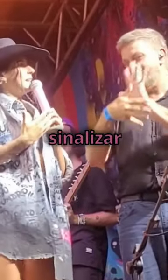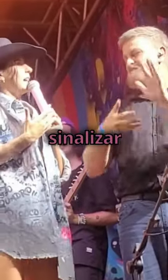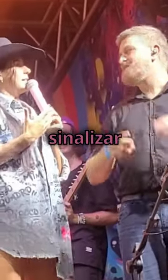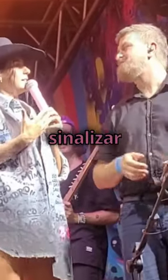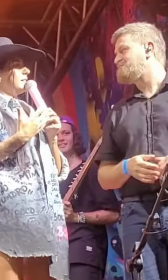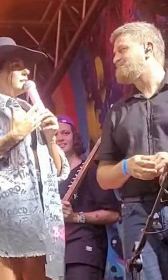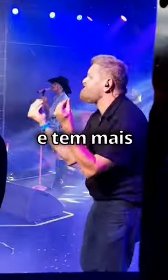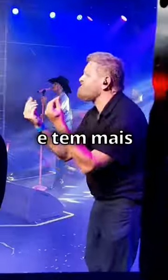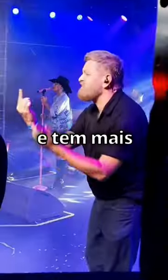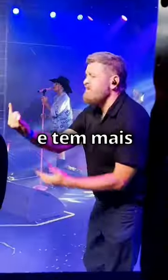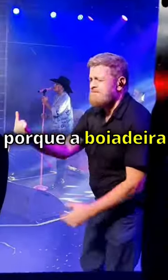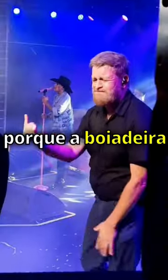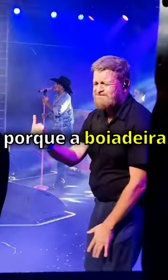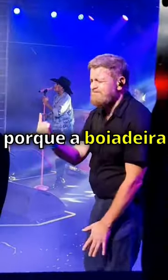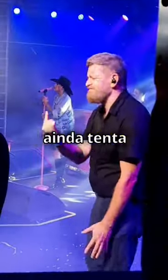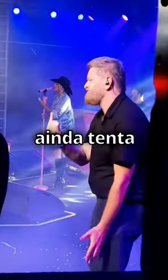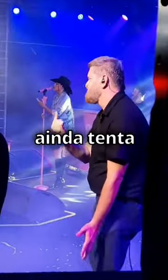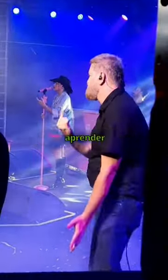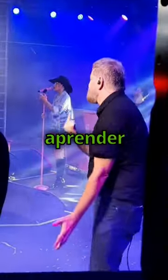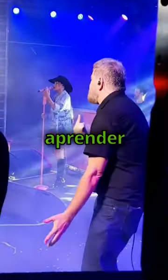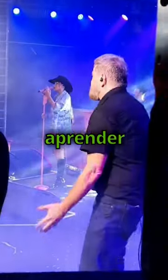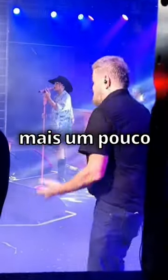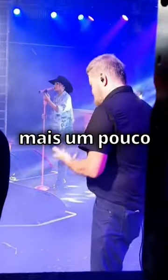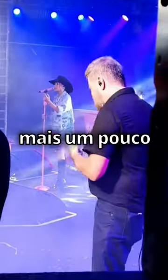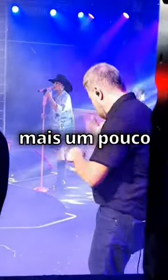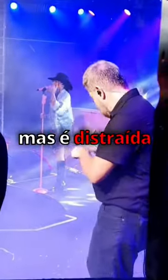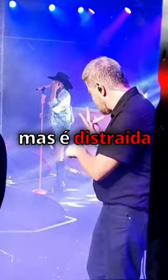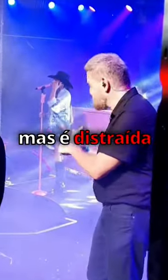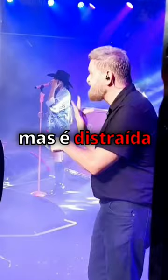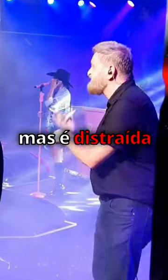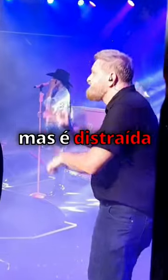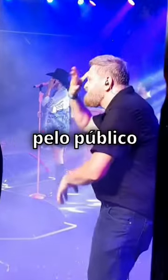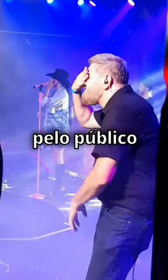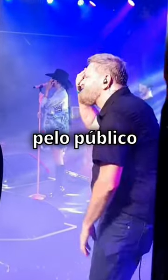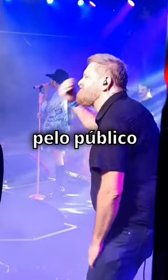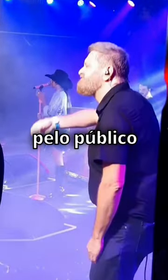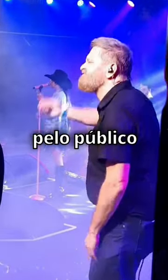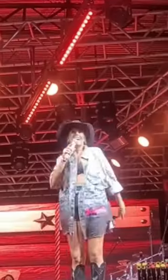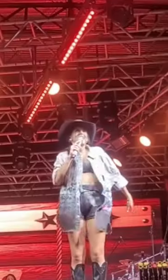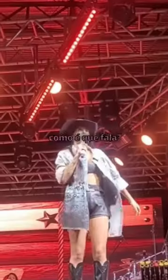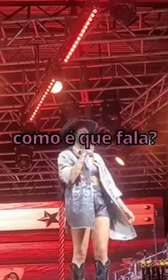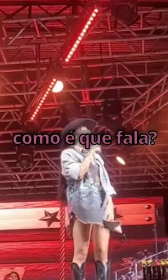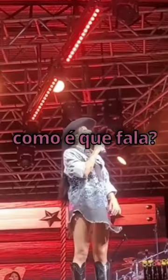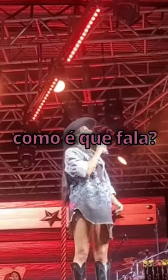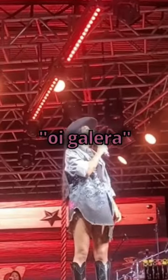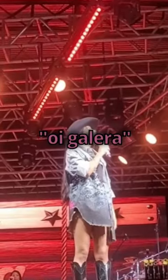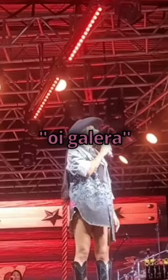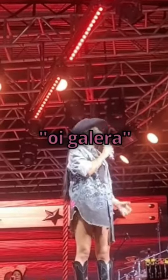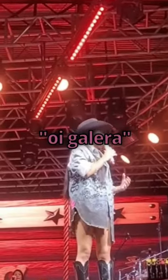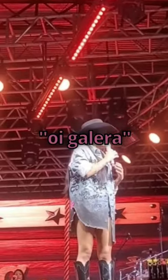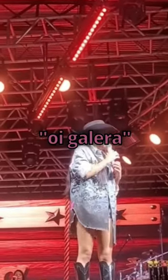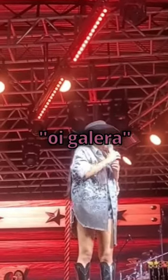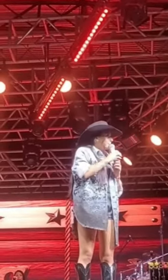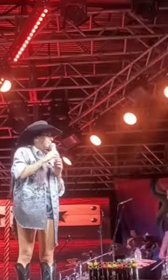Sinalizar. E tem mais, porque a boiadeira ainda tenta aprender mais um pouco, mas é distraída pelo público. Como é que fala? Oi, galera!